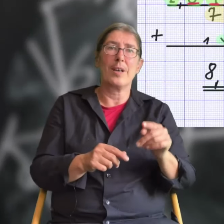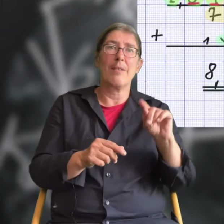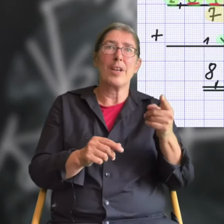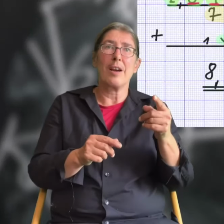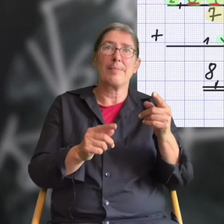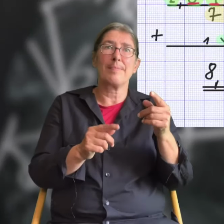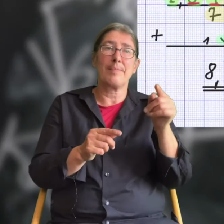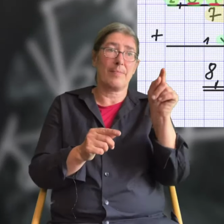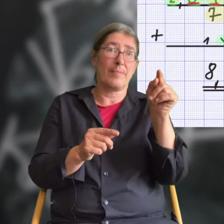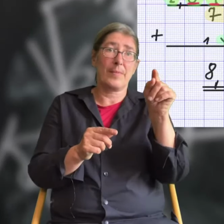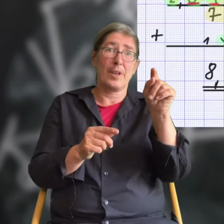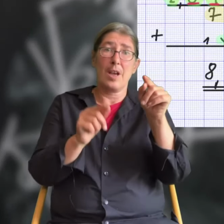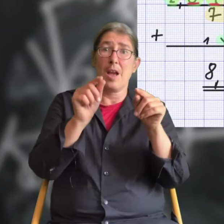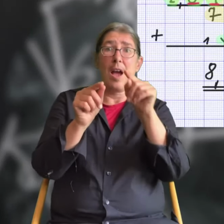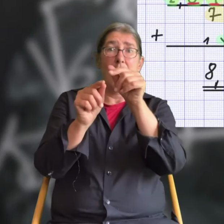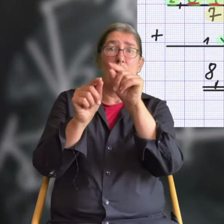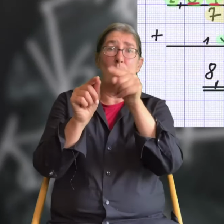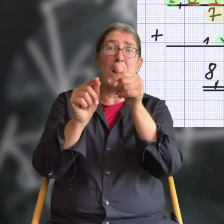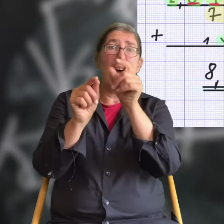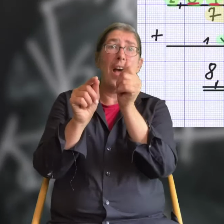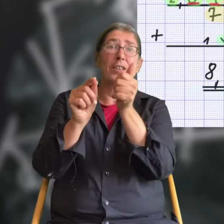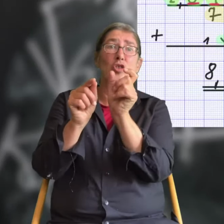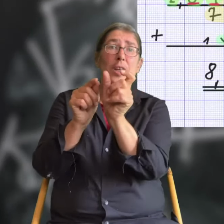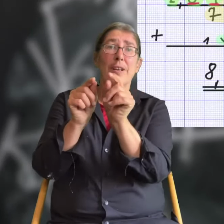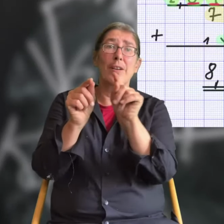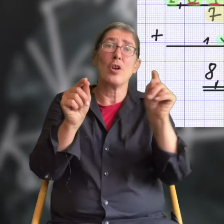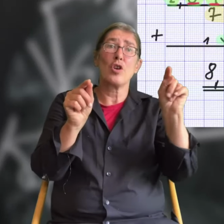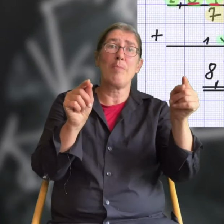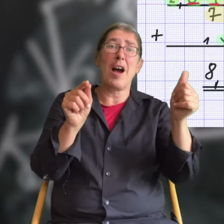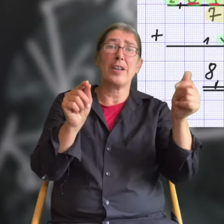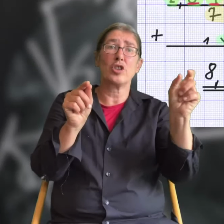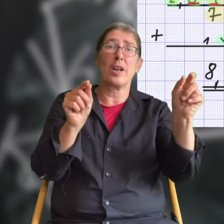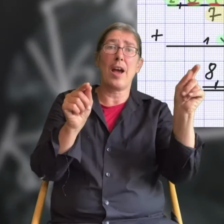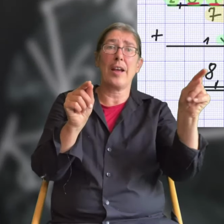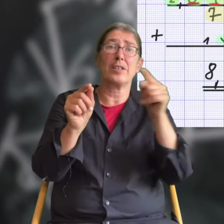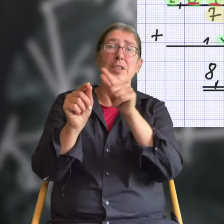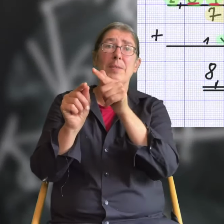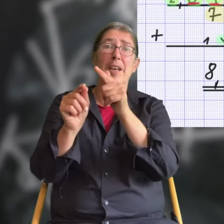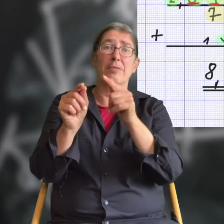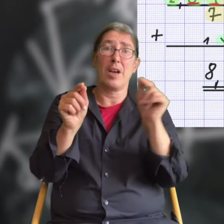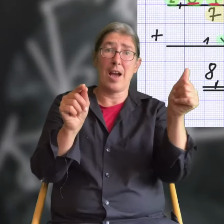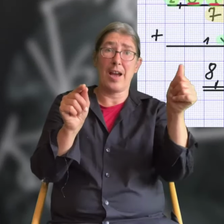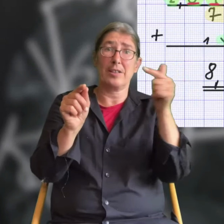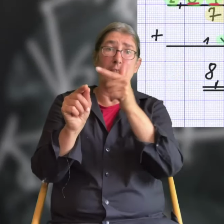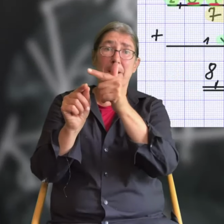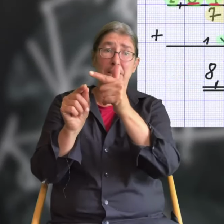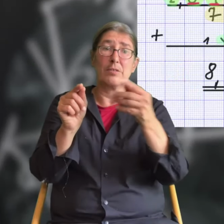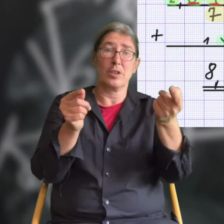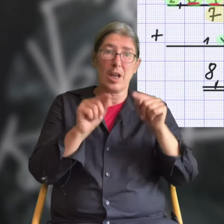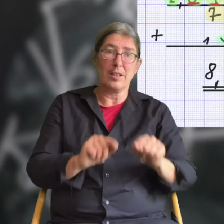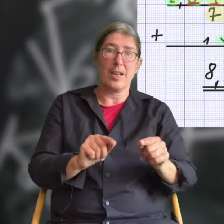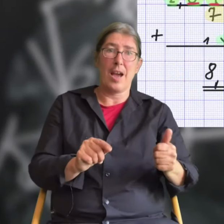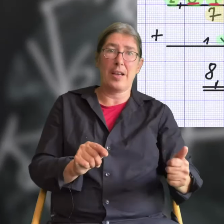Auch wieder eine Stelle nach dem Komma, eine Stelle nach dem Komma. Ich zähle also praktisch beim Ergebnis zwei Stellen nach dem Komma, 1, 2